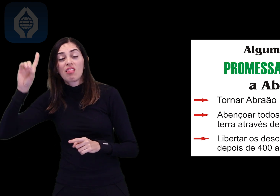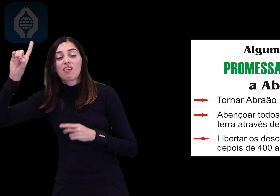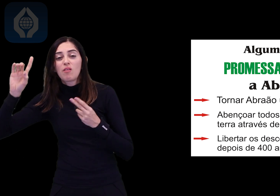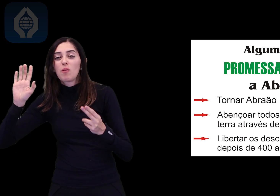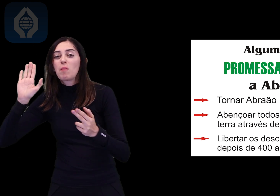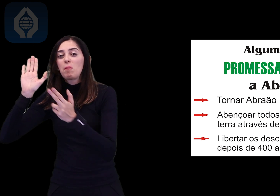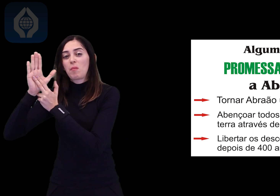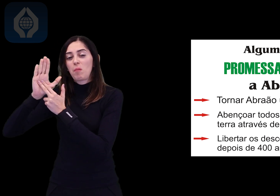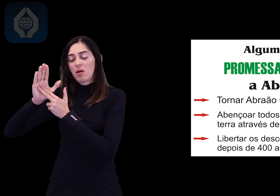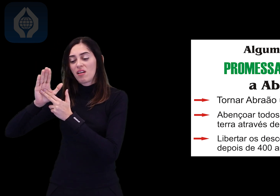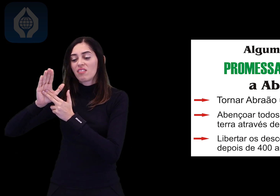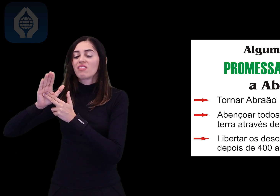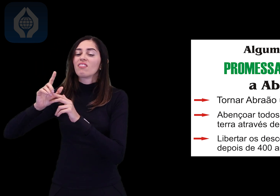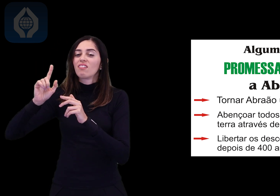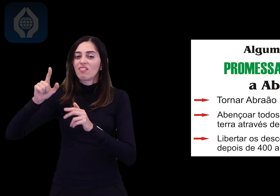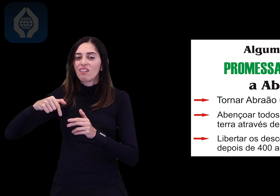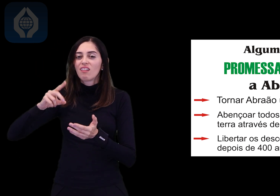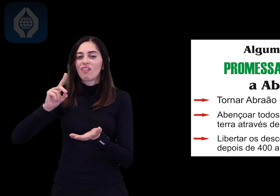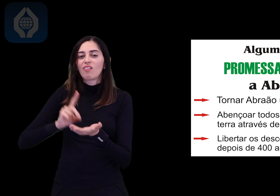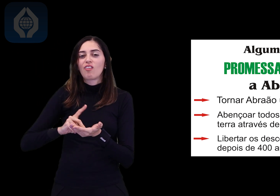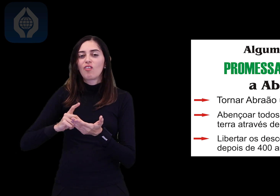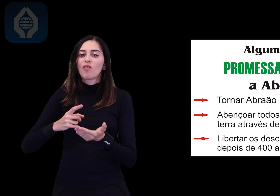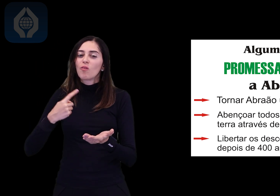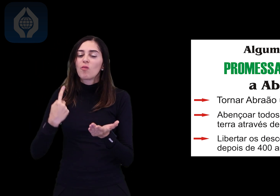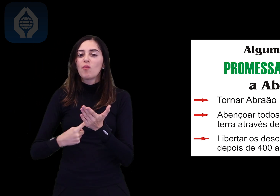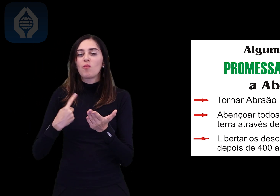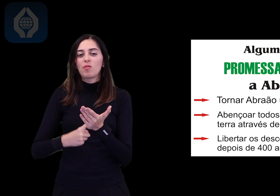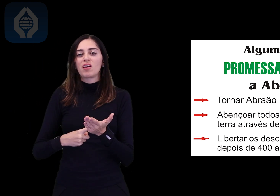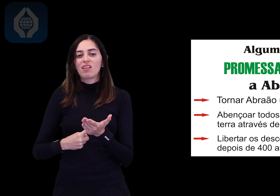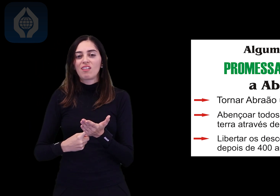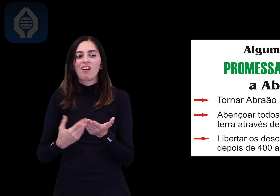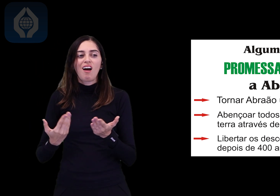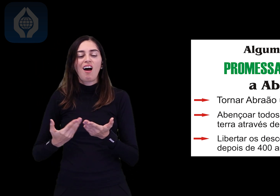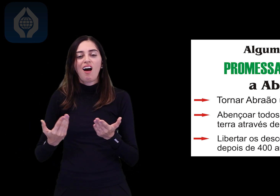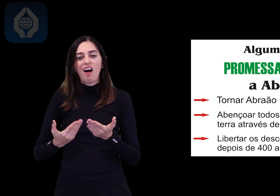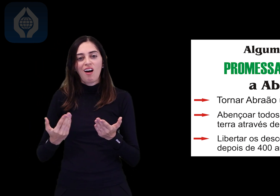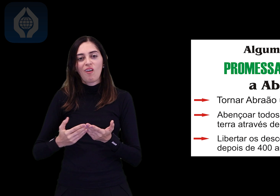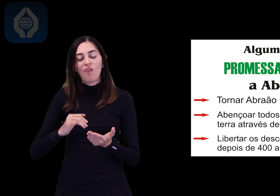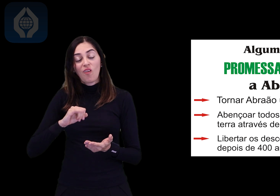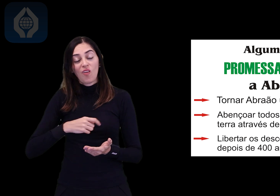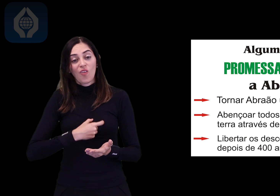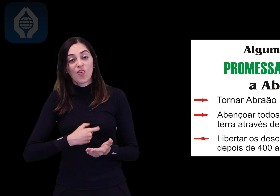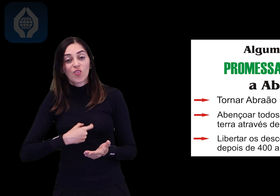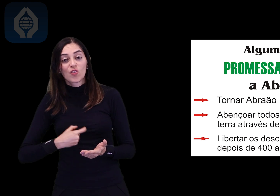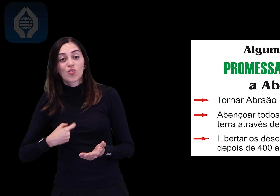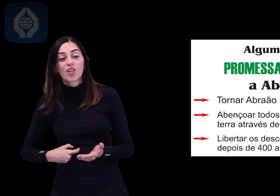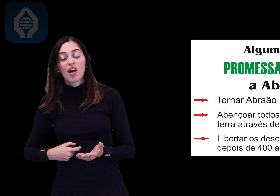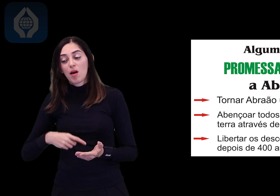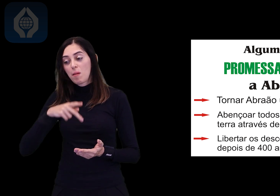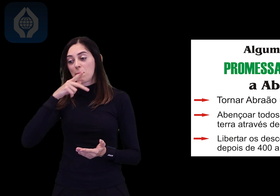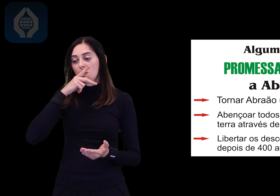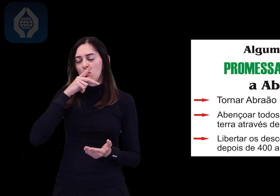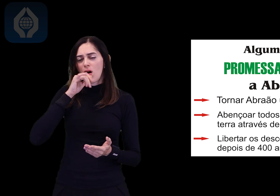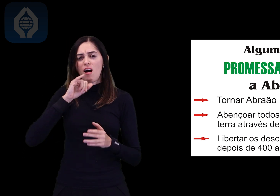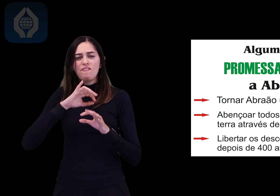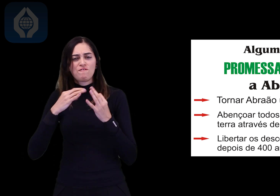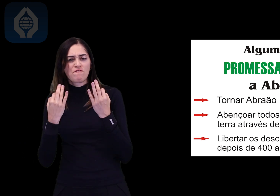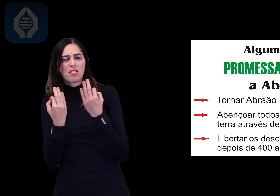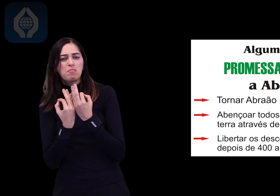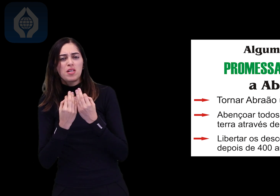seus irmãos, seu pai Jacó estavam agora morando no Egito, exatamente como Deus havia dito a Abraão. Os descendentes de